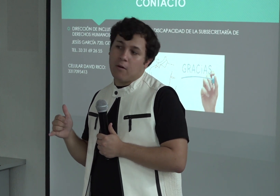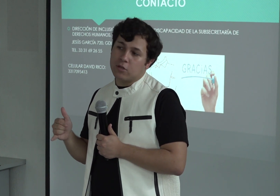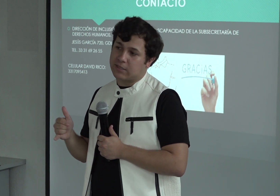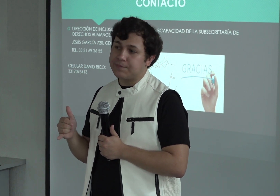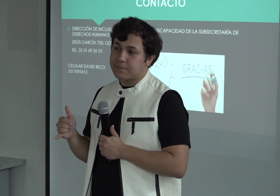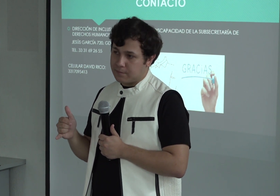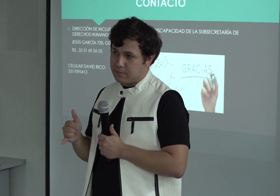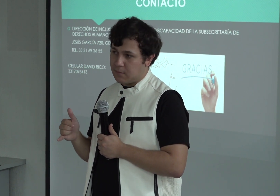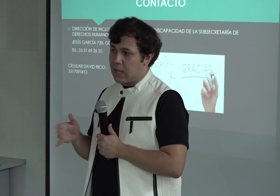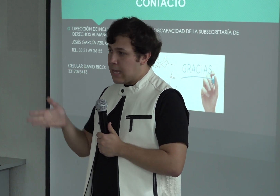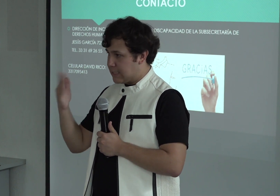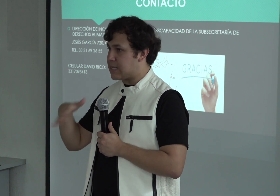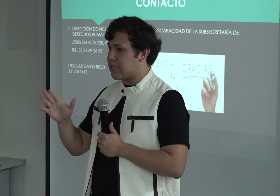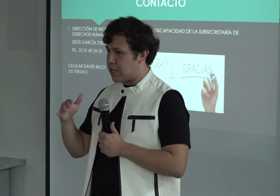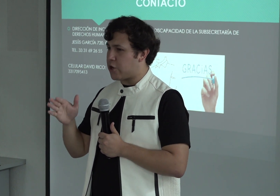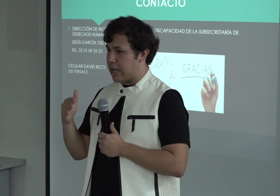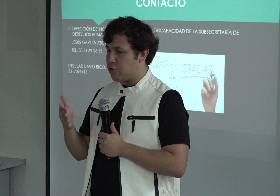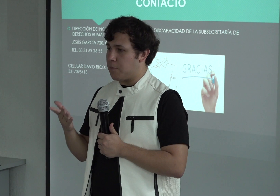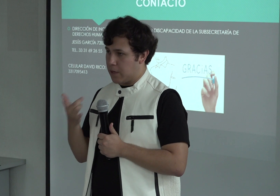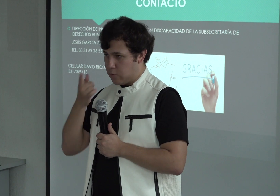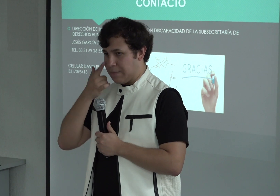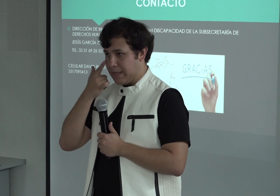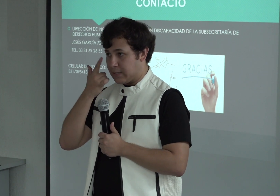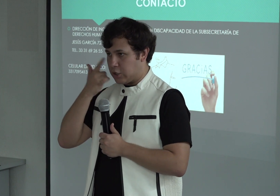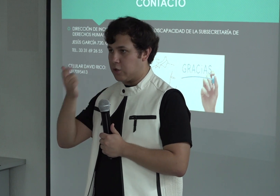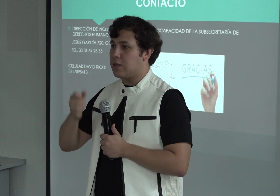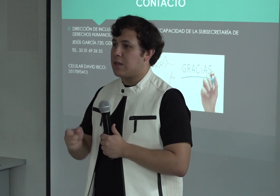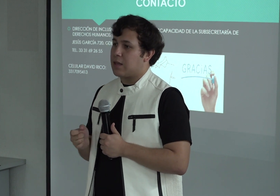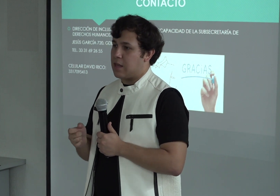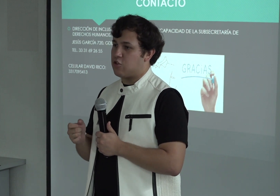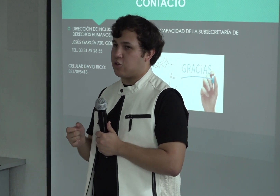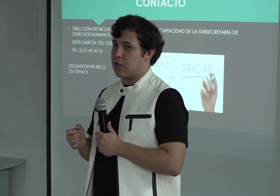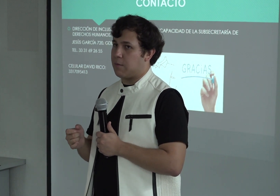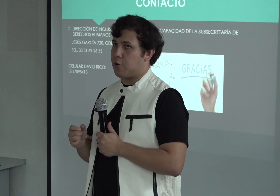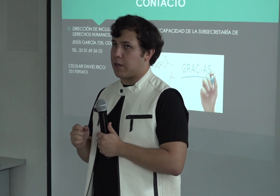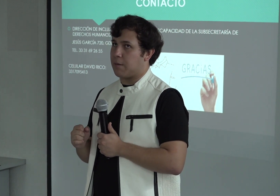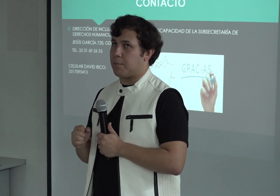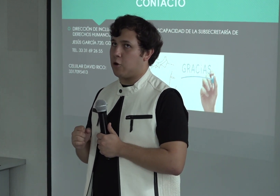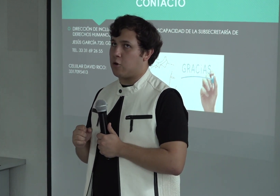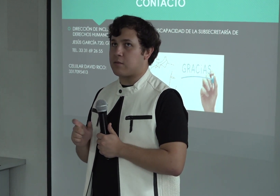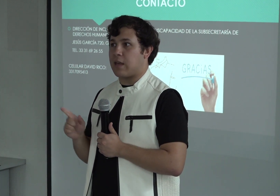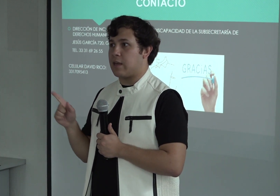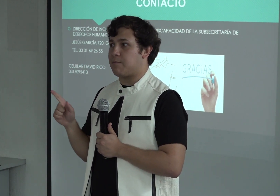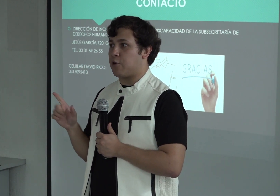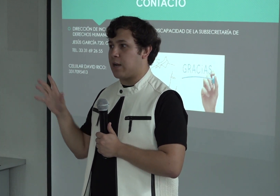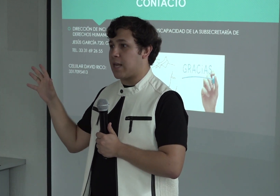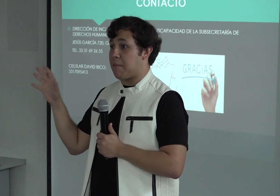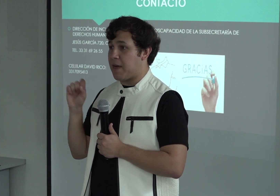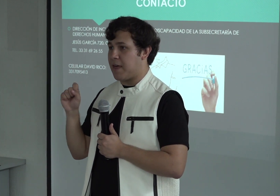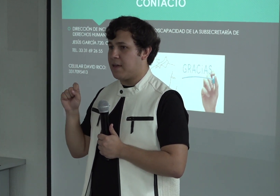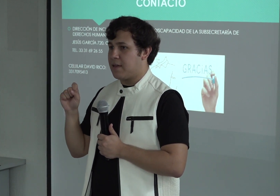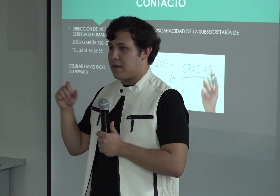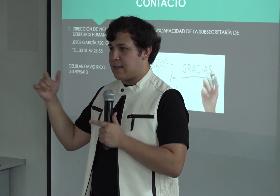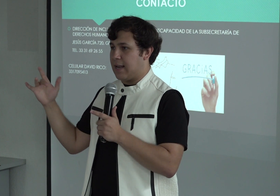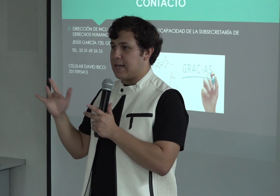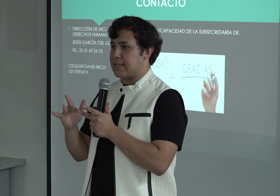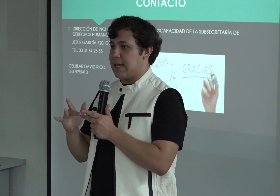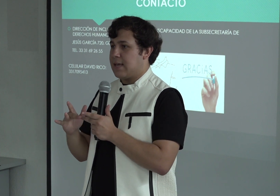911. Se está desarrollando, vi, una aplicación en donde, por ejemplo, te ponen la llamada, te enlaza y